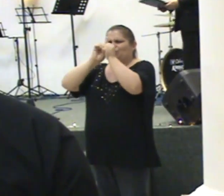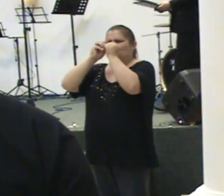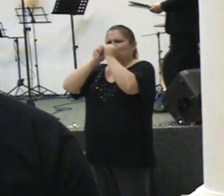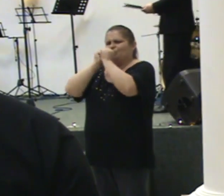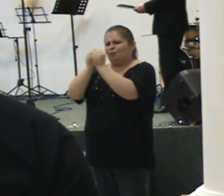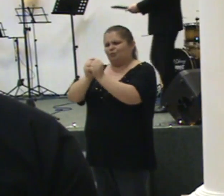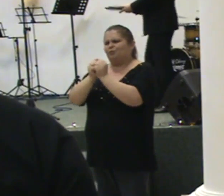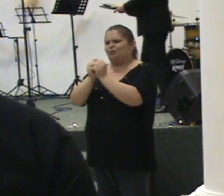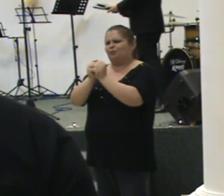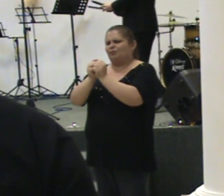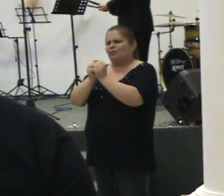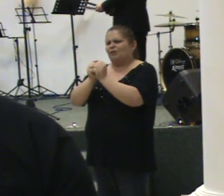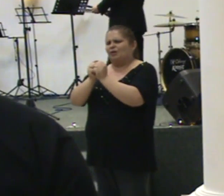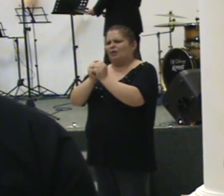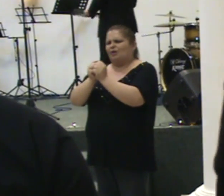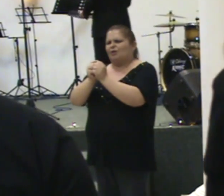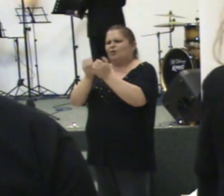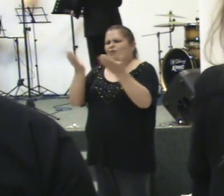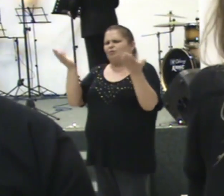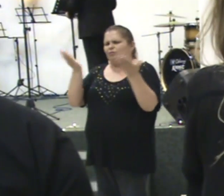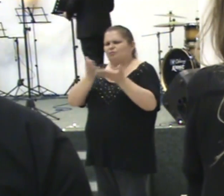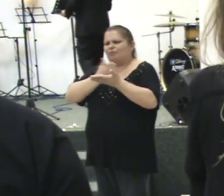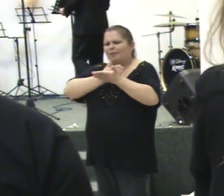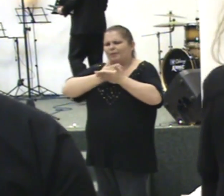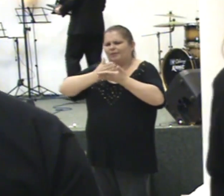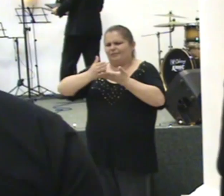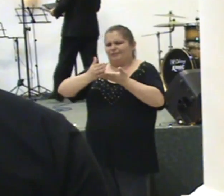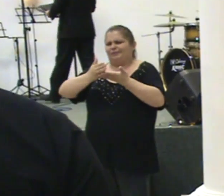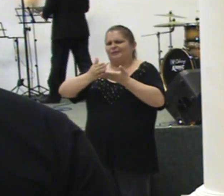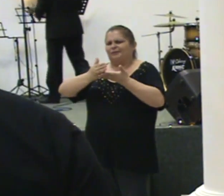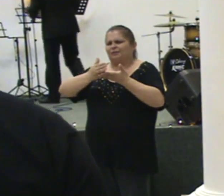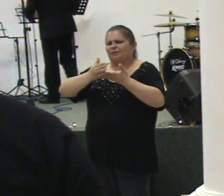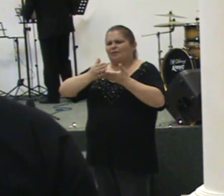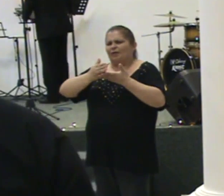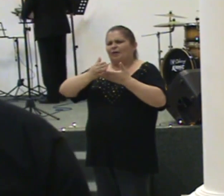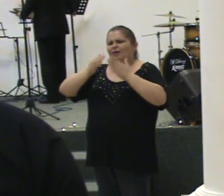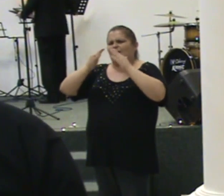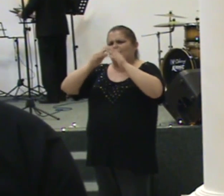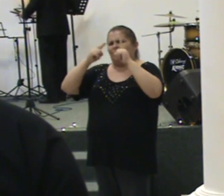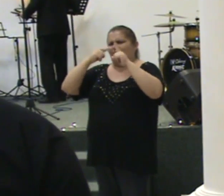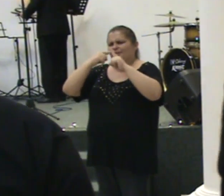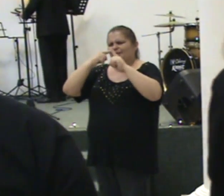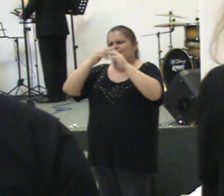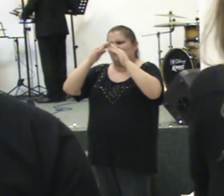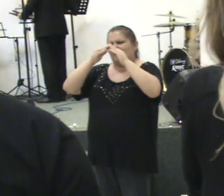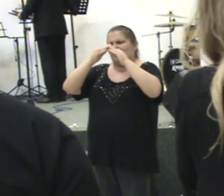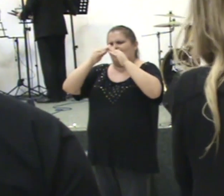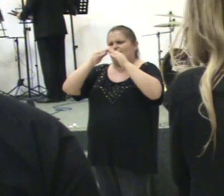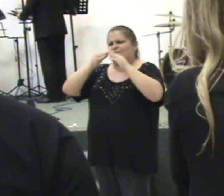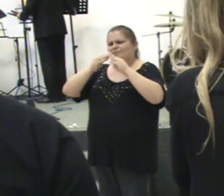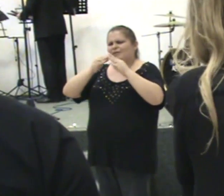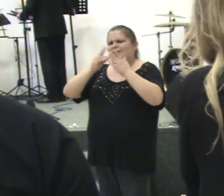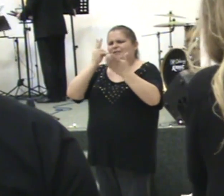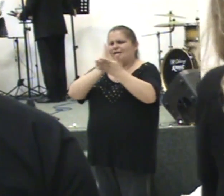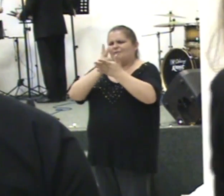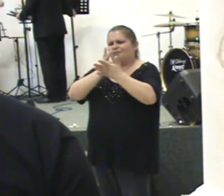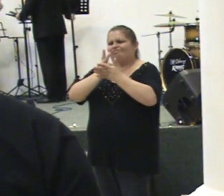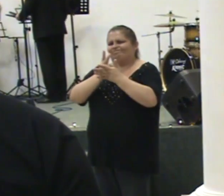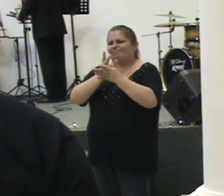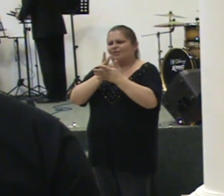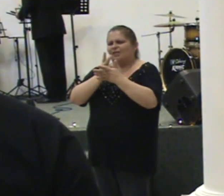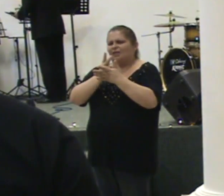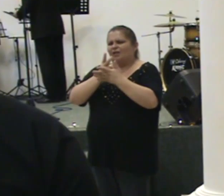possamos levar para nossas casas esse Deus, e levar para nossa casa, Senhor Deus, o rastro do céu. Pai